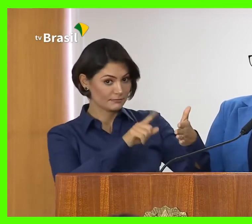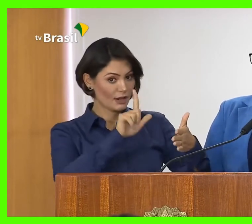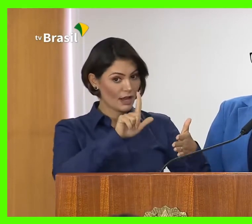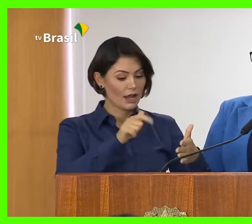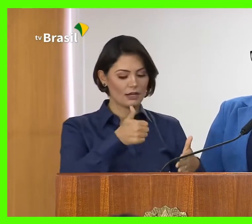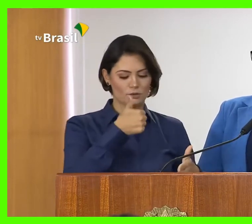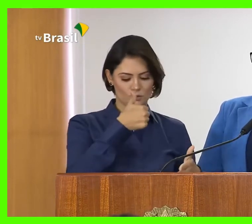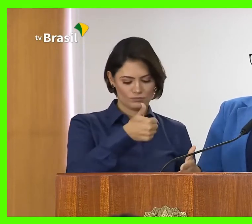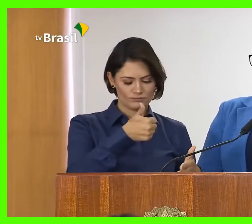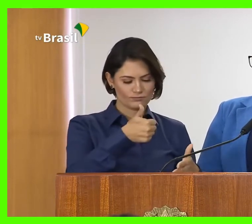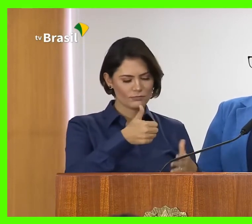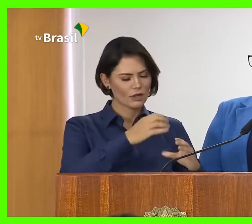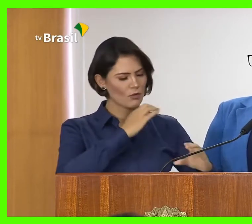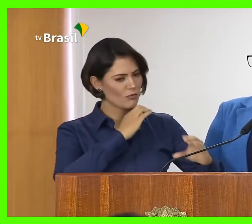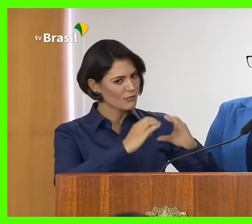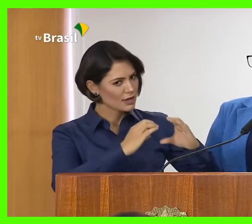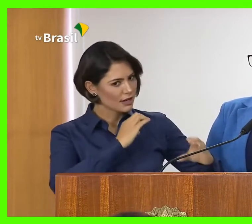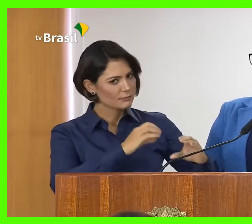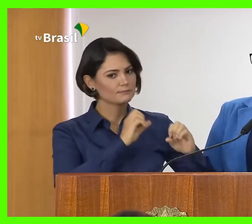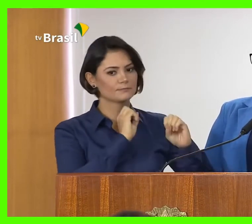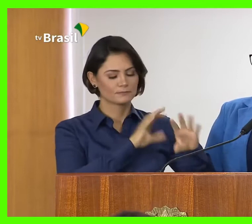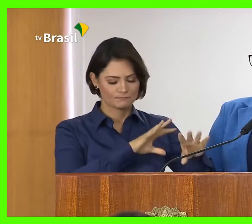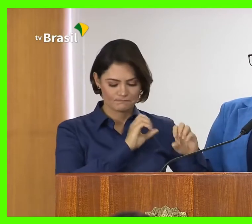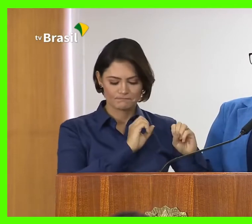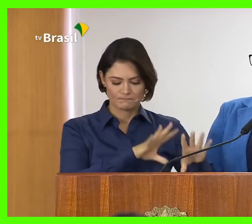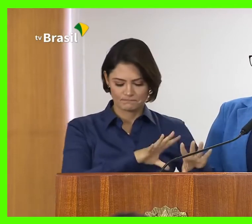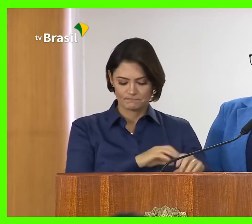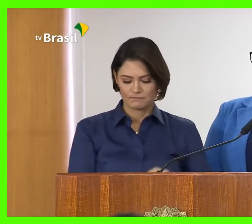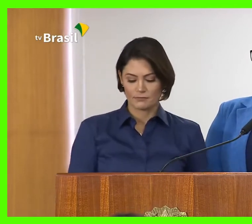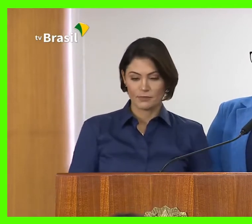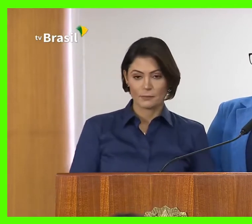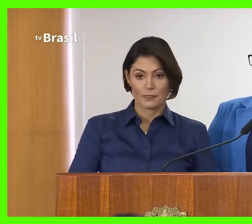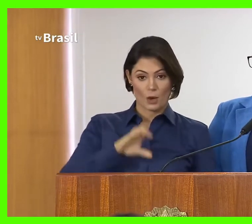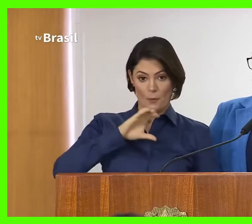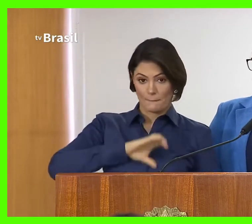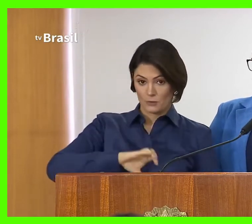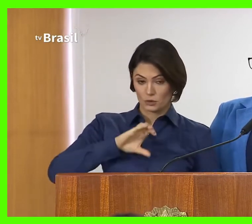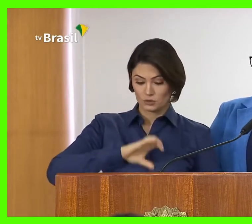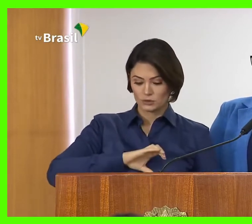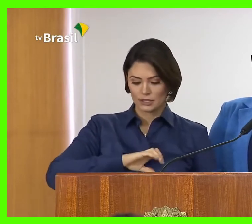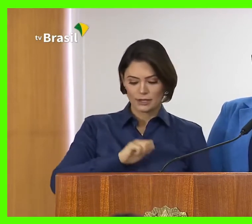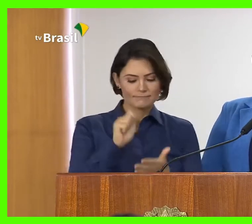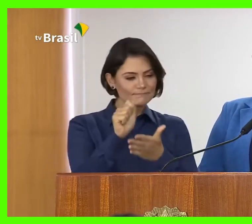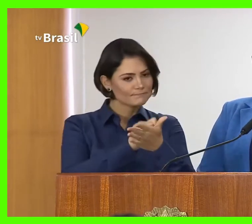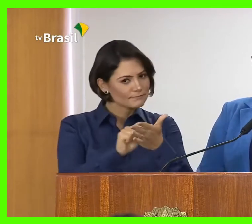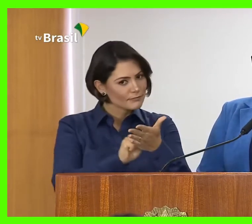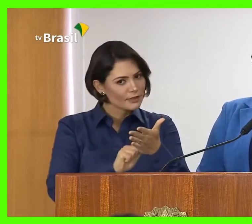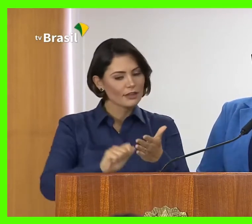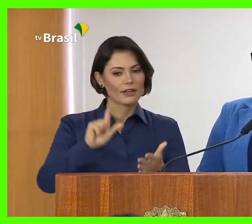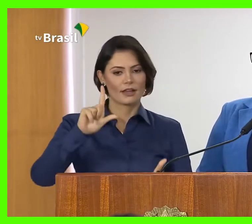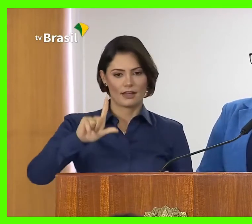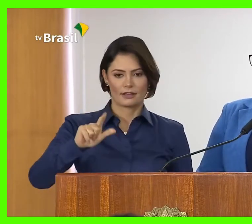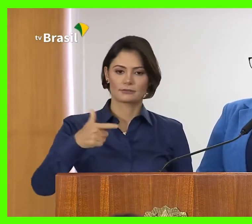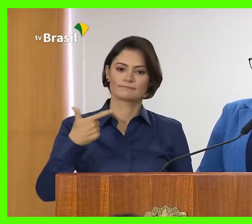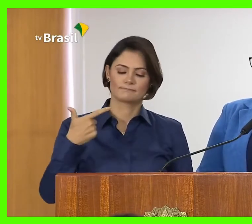Nestas, a língua brasileira de sinais é a primeira língua, a língua de instrução e comunicação, e o português, em